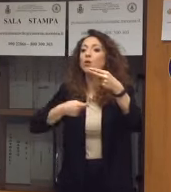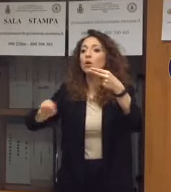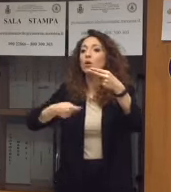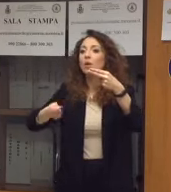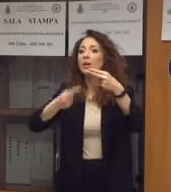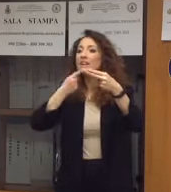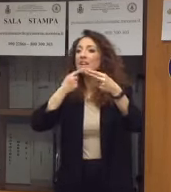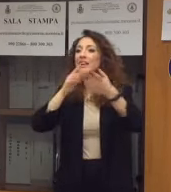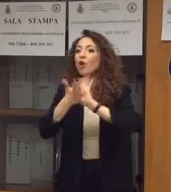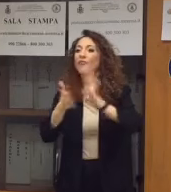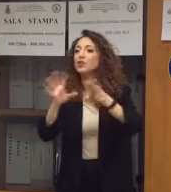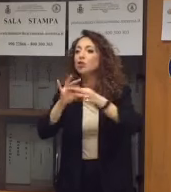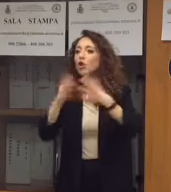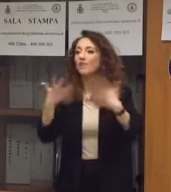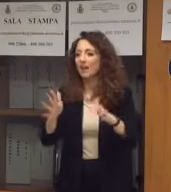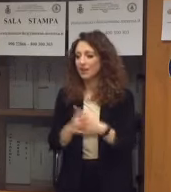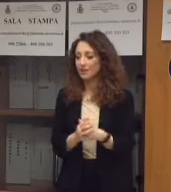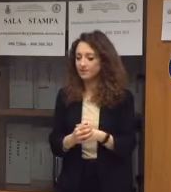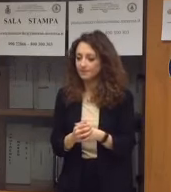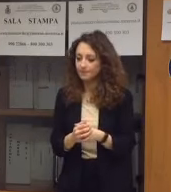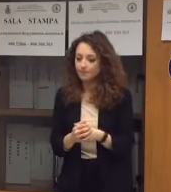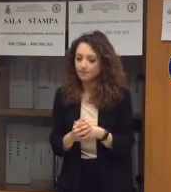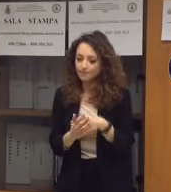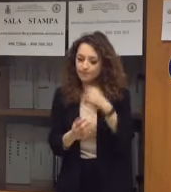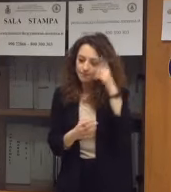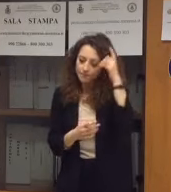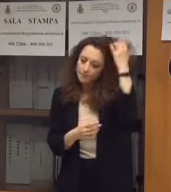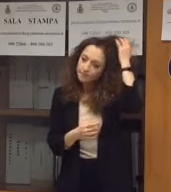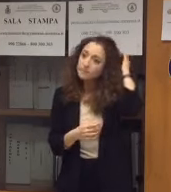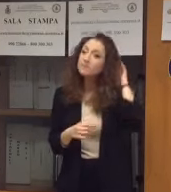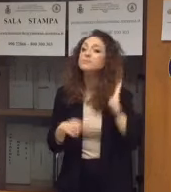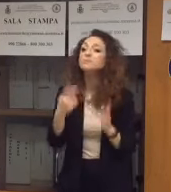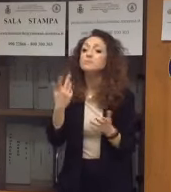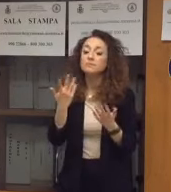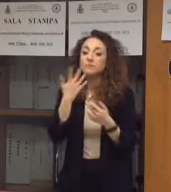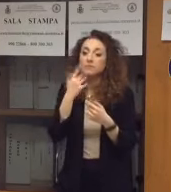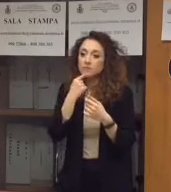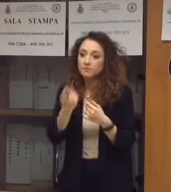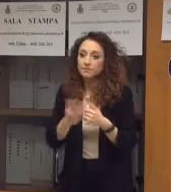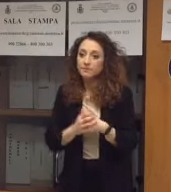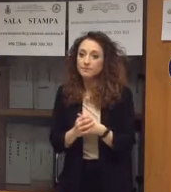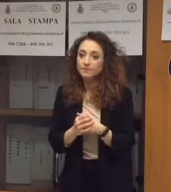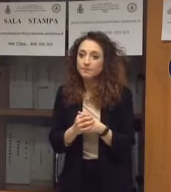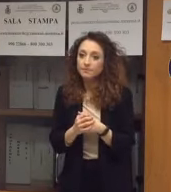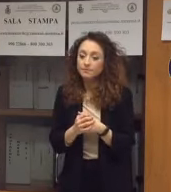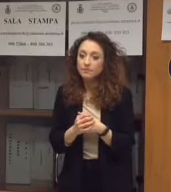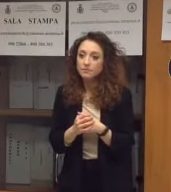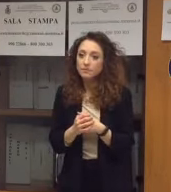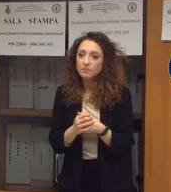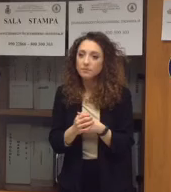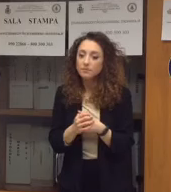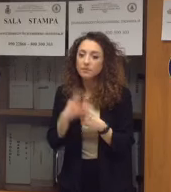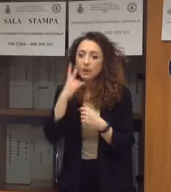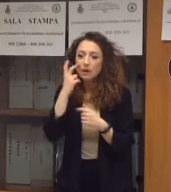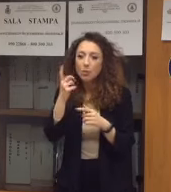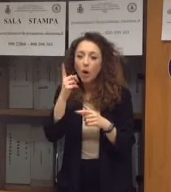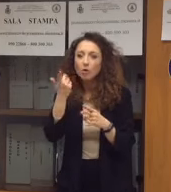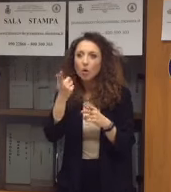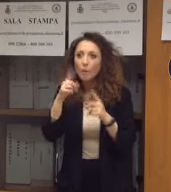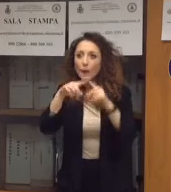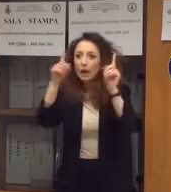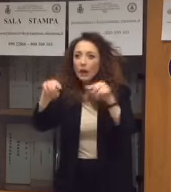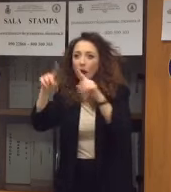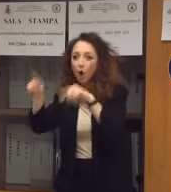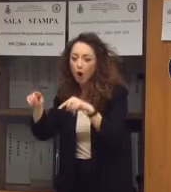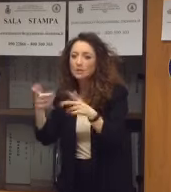abbiamo già accreditato. Un aspetto che desidero puntualizzare che hanno riguardato alcune attività commerciali che mi hanno contattato,